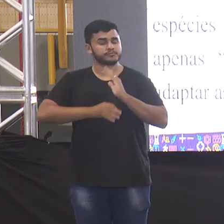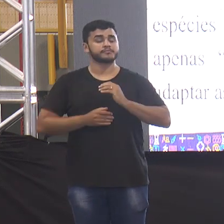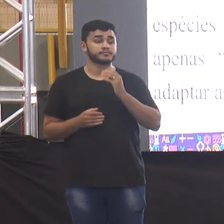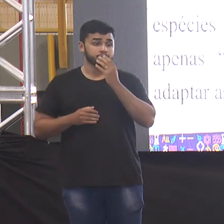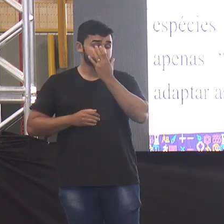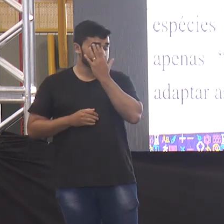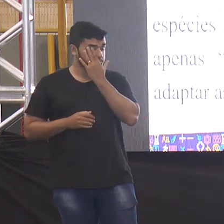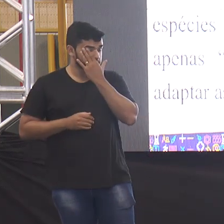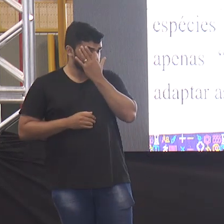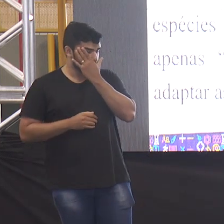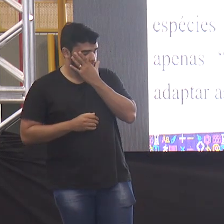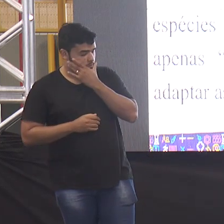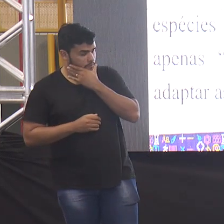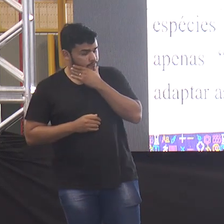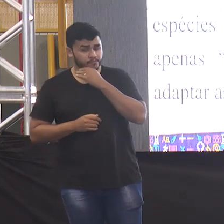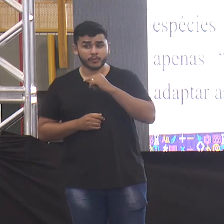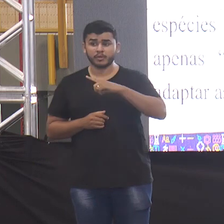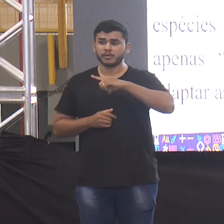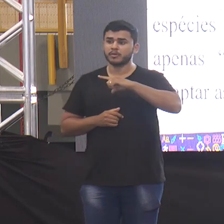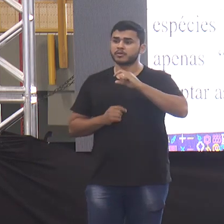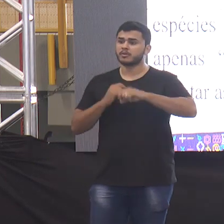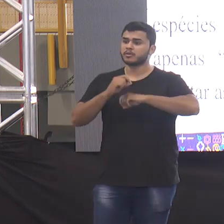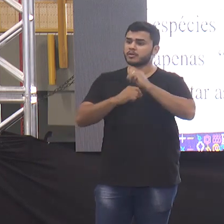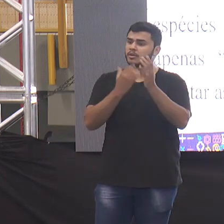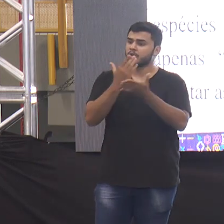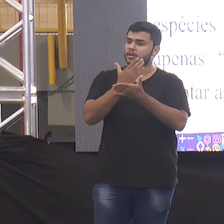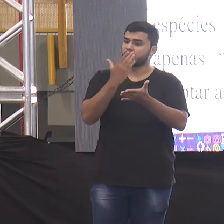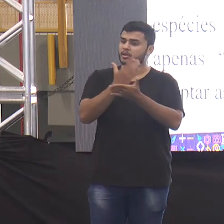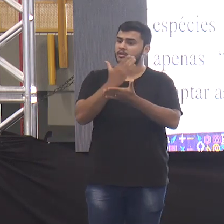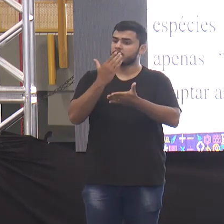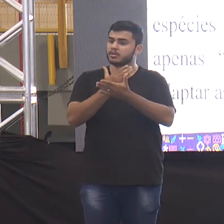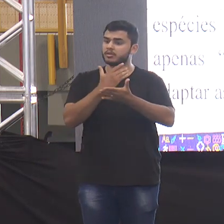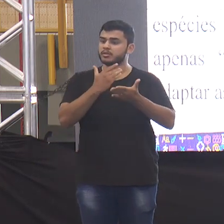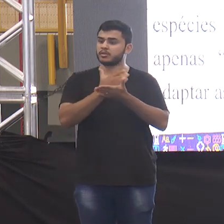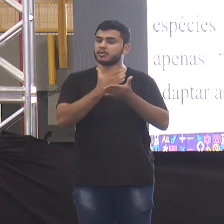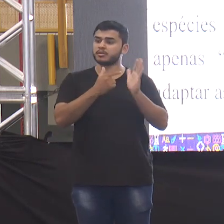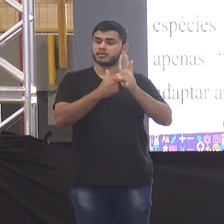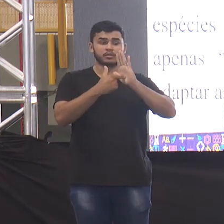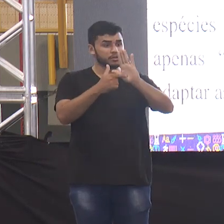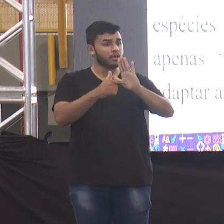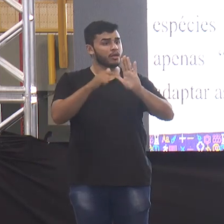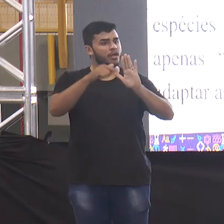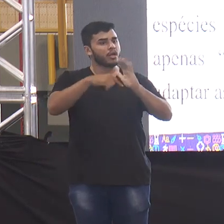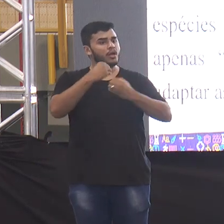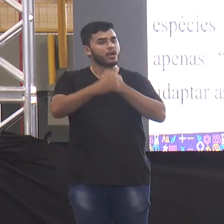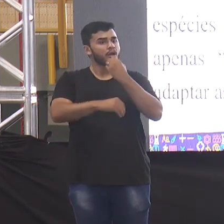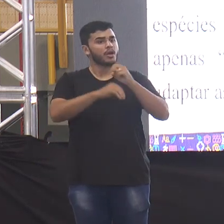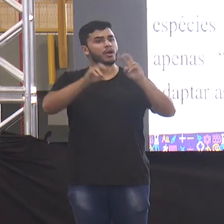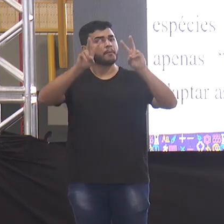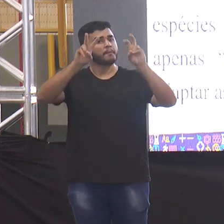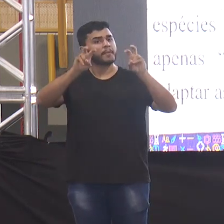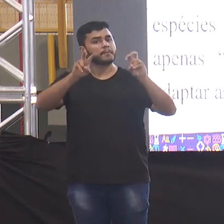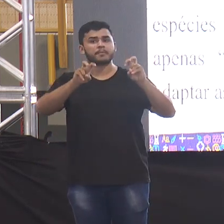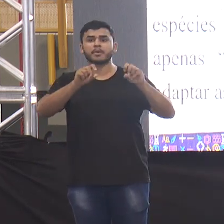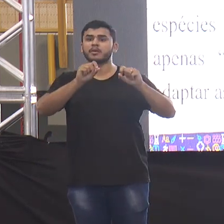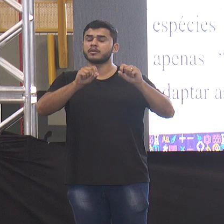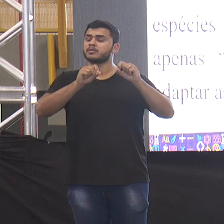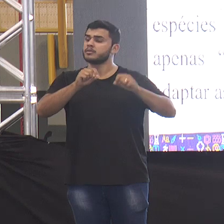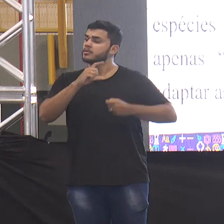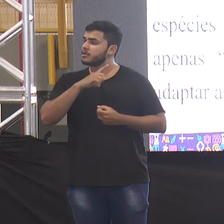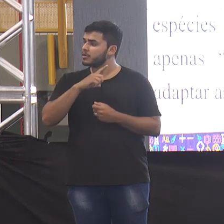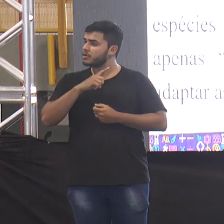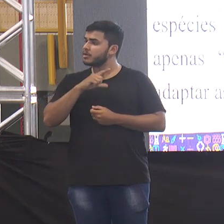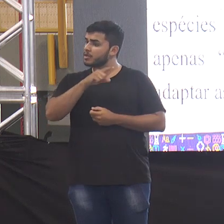Então, o João Romão, ele ilustra muito bem o evolucionismo aplicado à literatura. Porque tudo que o